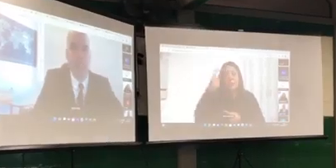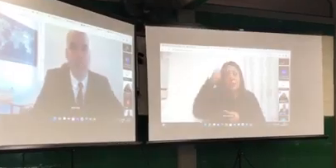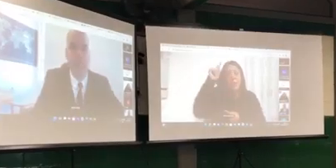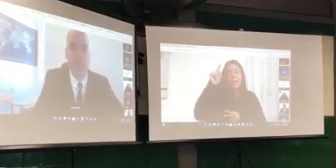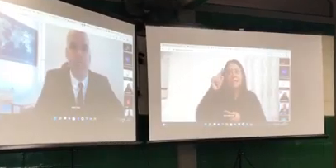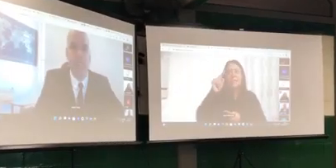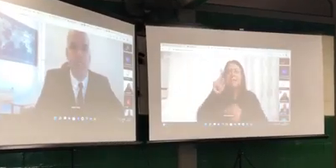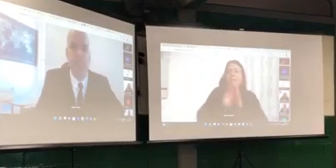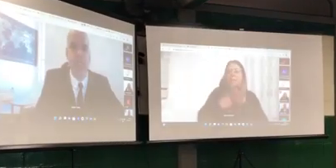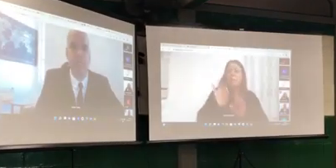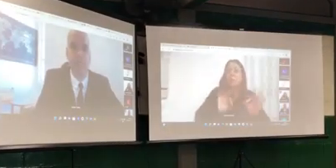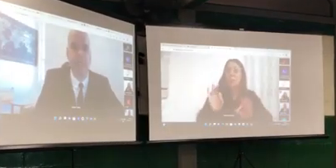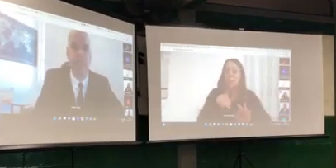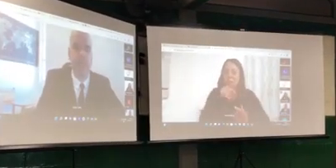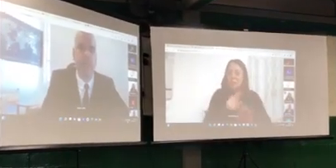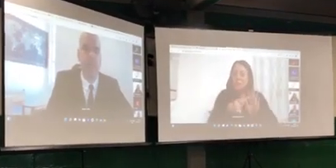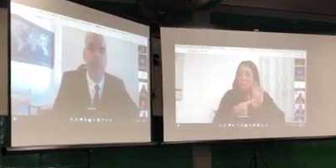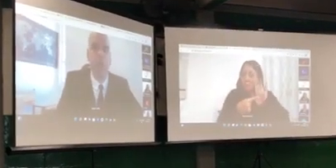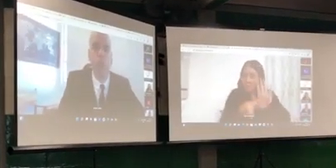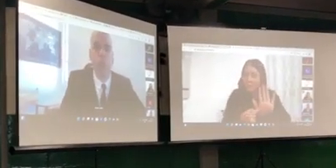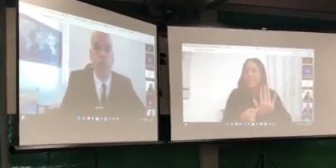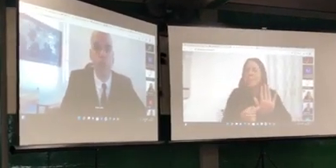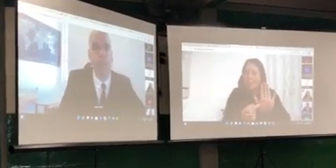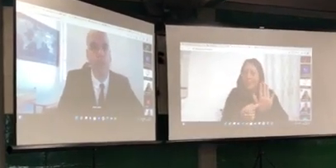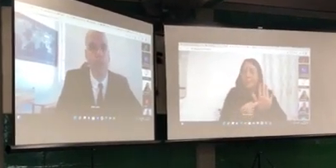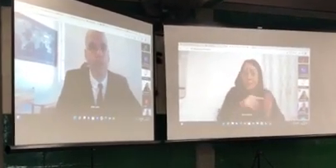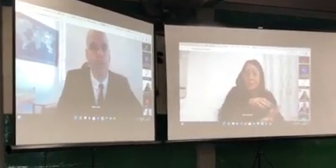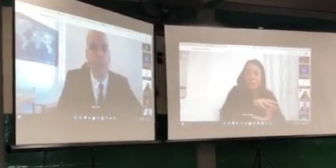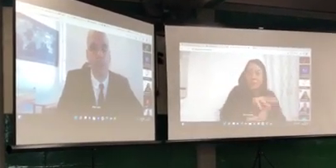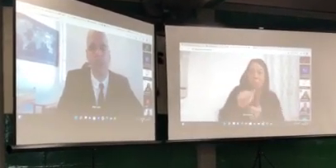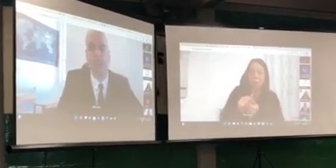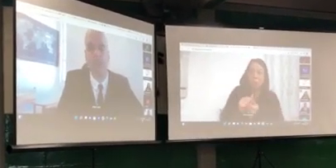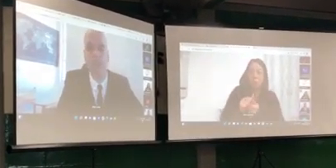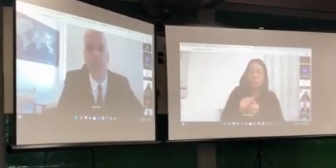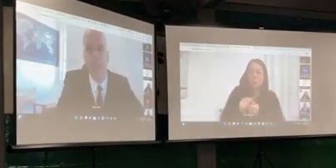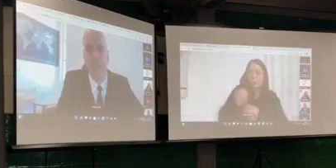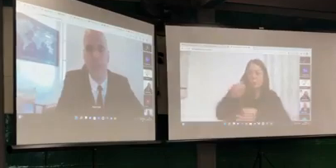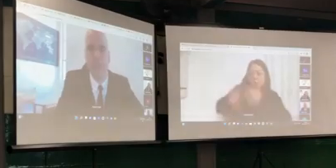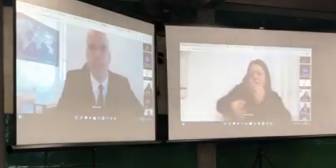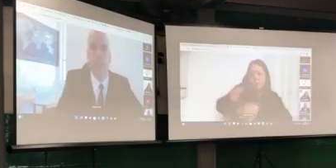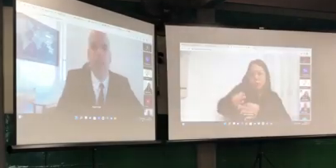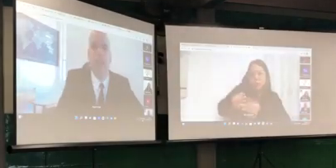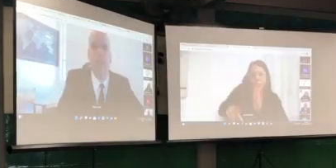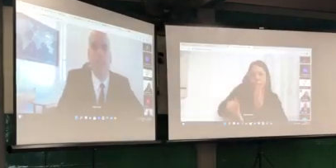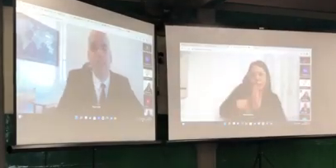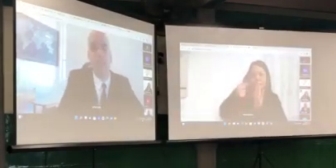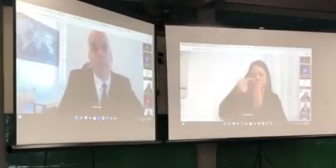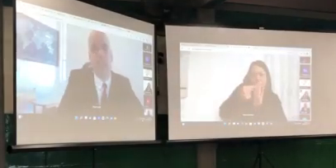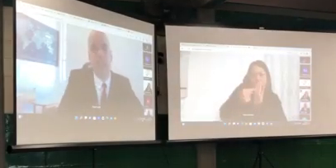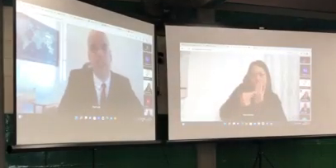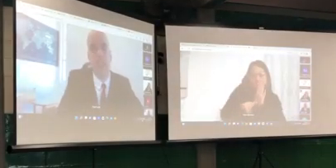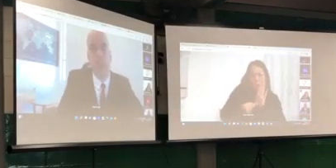advogado em Libras é trazer esse mundo jurídico, né, essas leis, essa burocracia